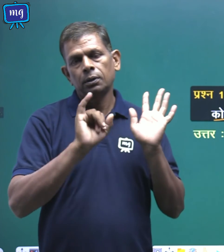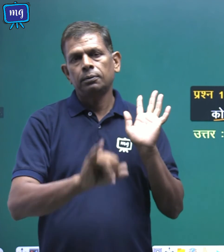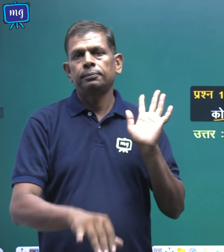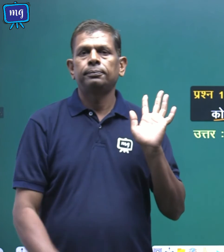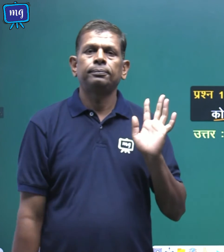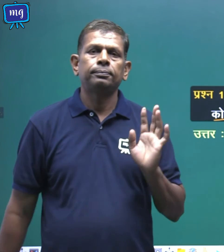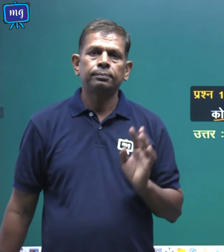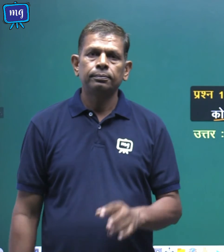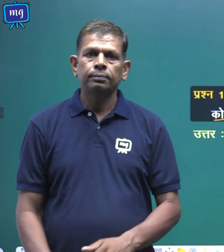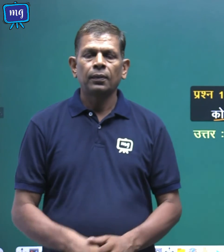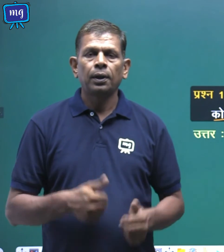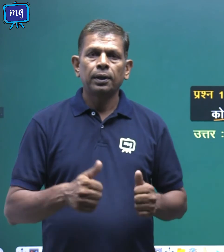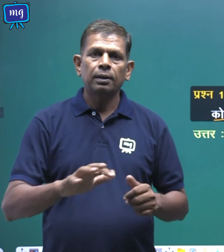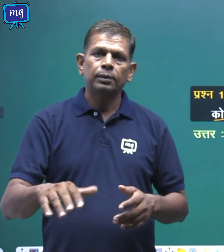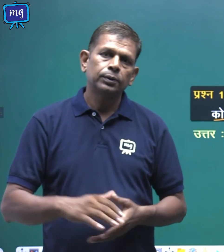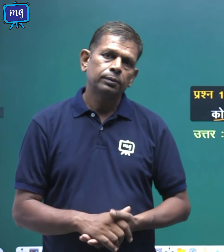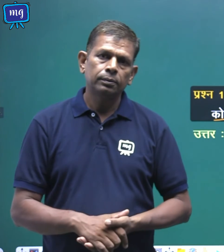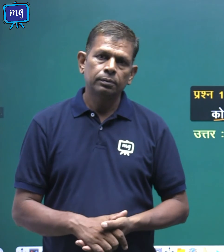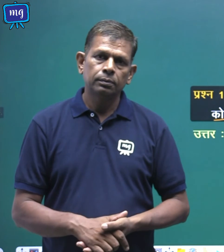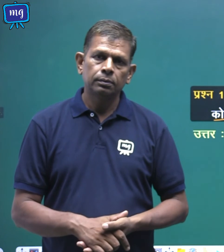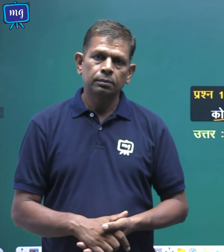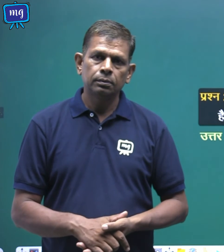हों। ठीक है बच्चों।